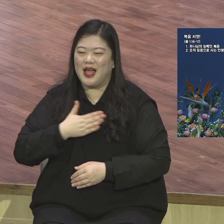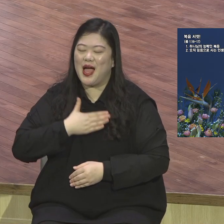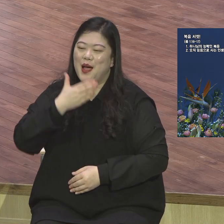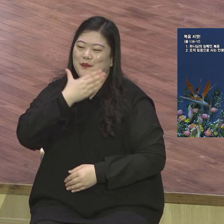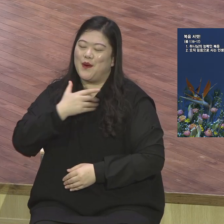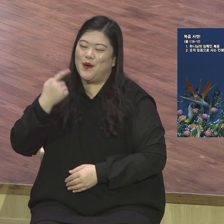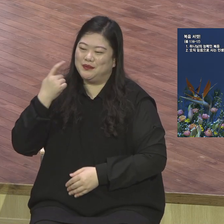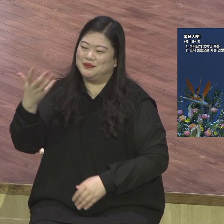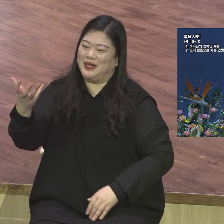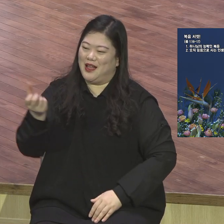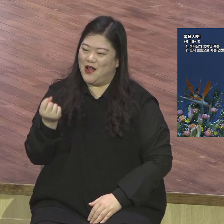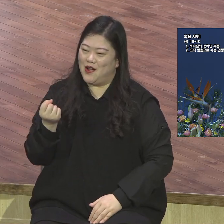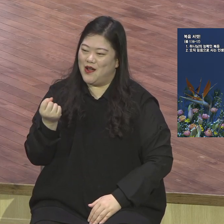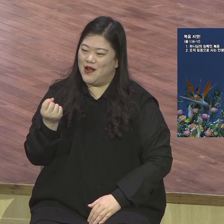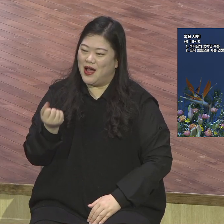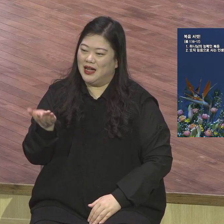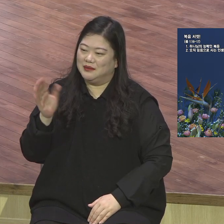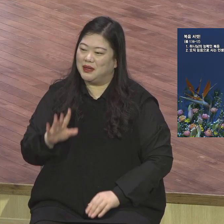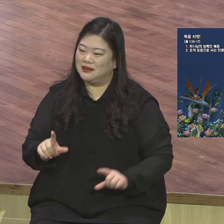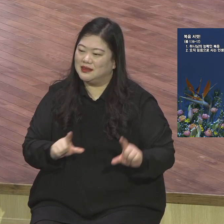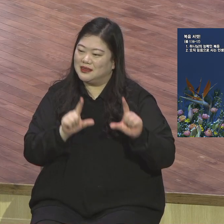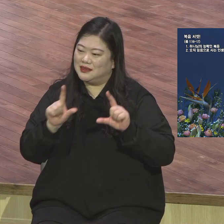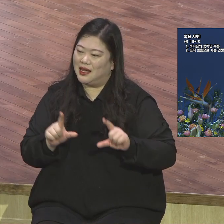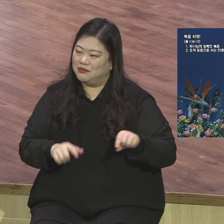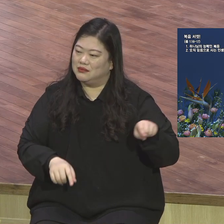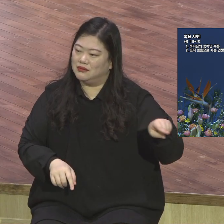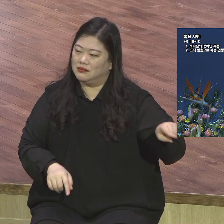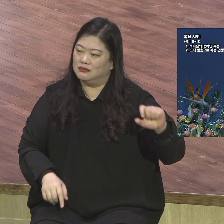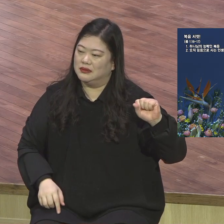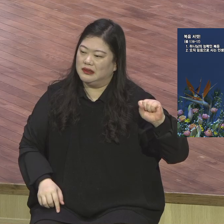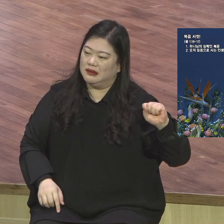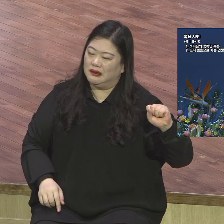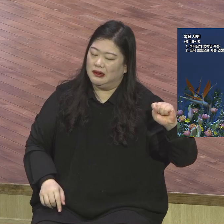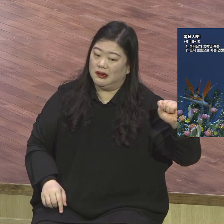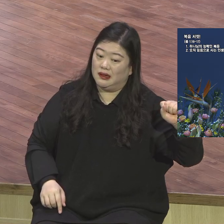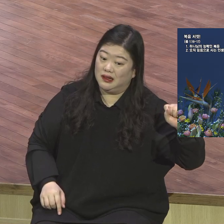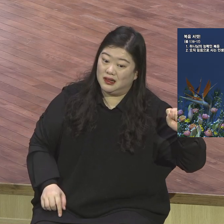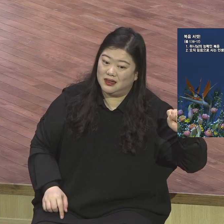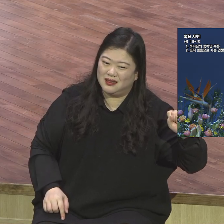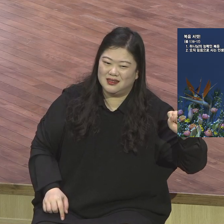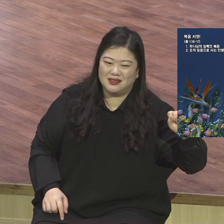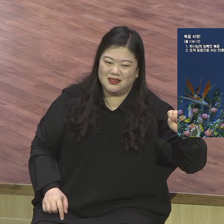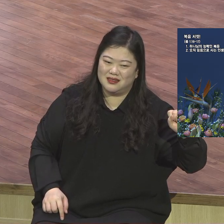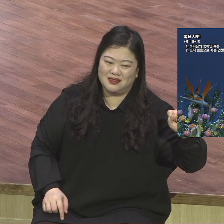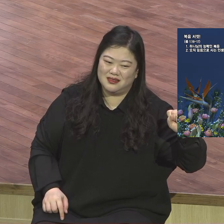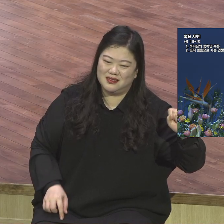못해요. 그래서 우리가 계속 강조하는 게 뭐예요? 삼오직이에요.